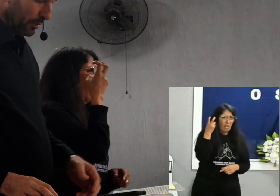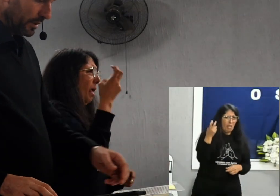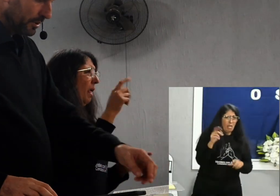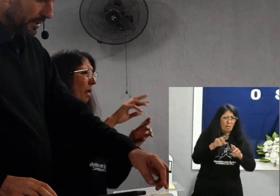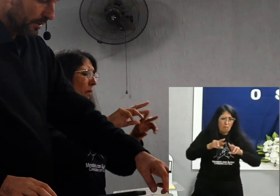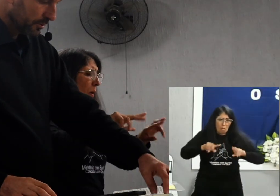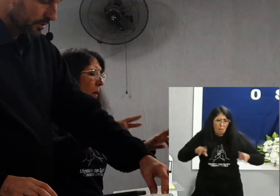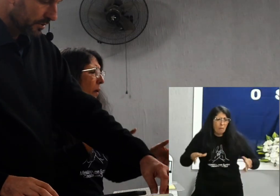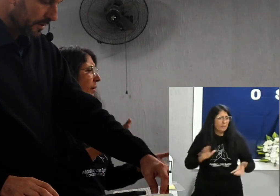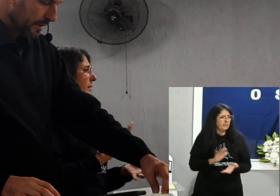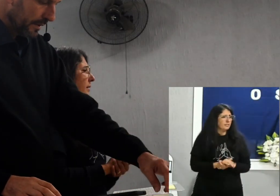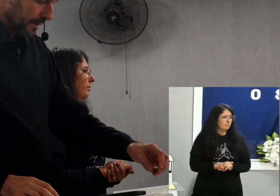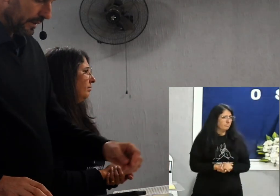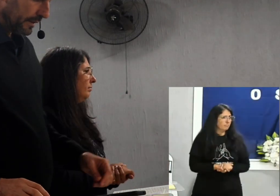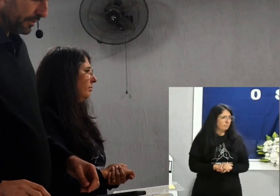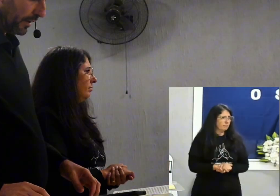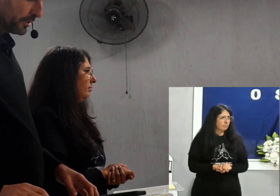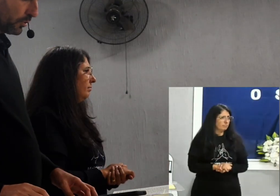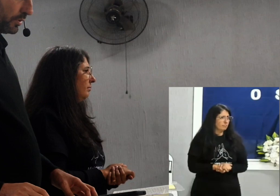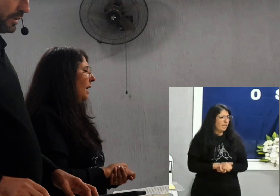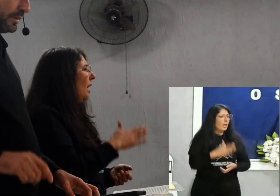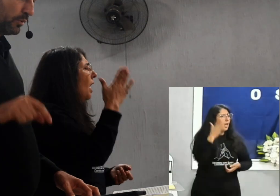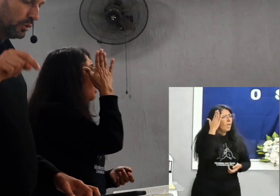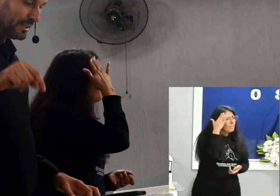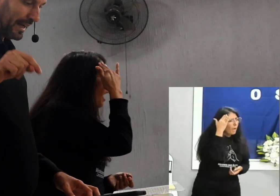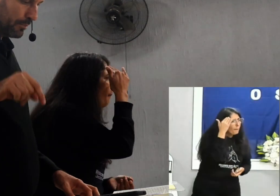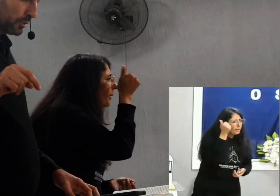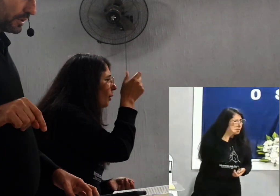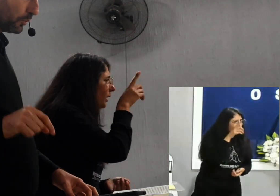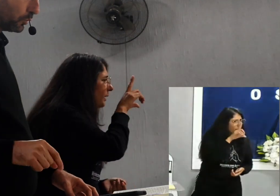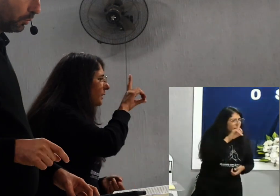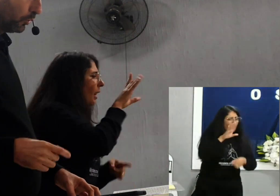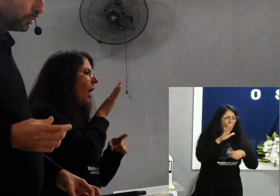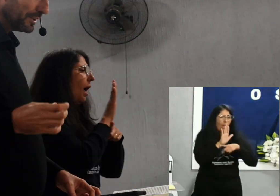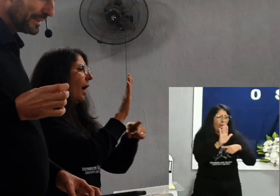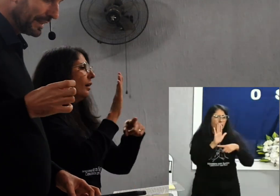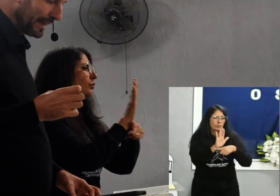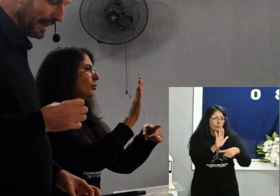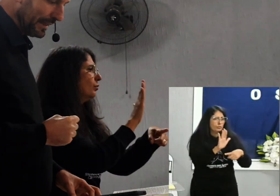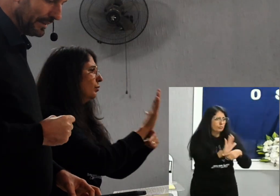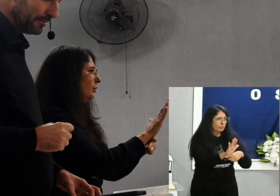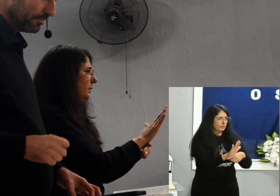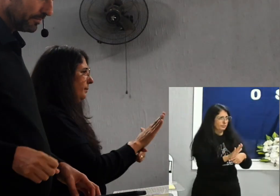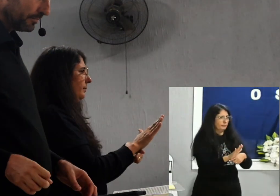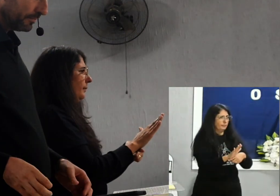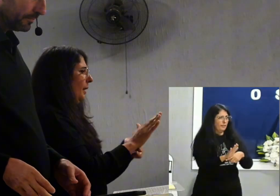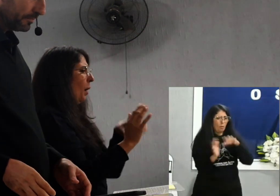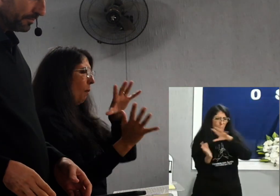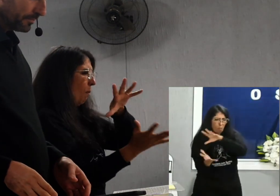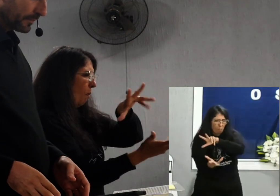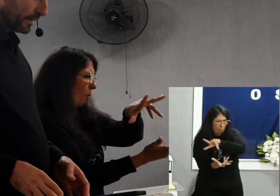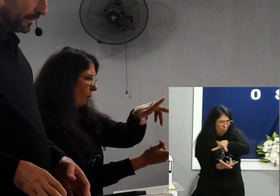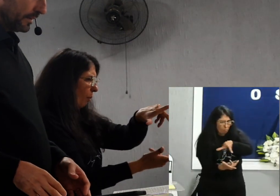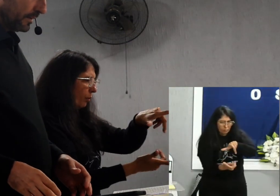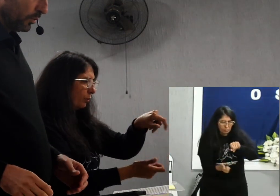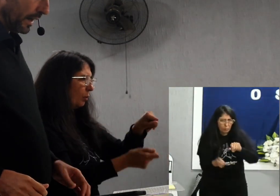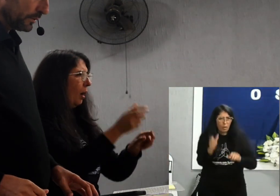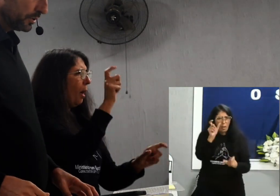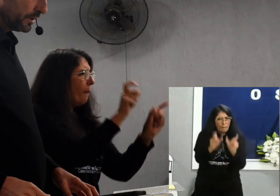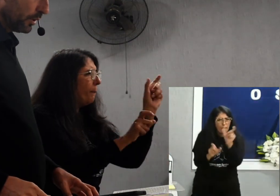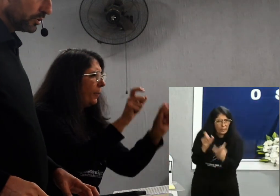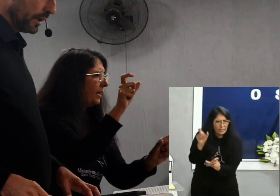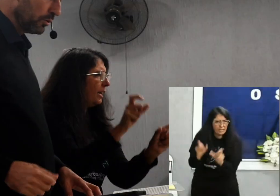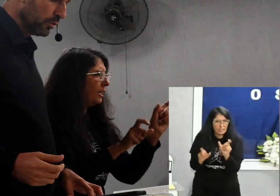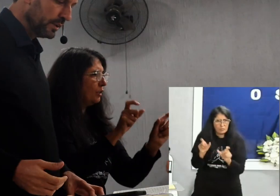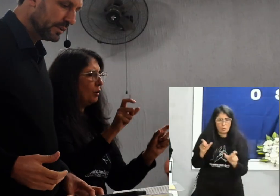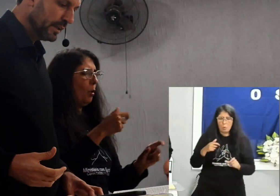A sabedoria de Deus faz com que os sábios, segundo o mundo, se calem. O ato